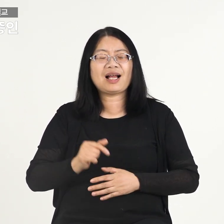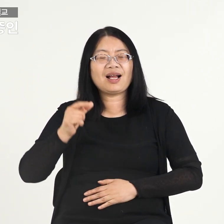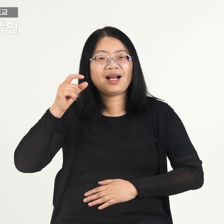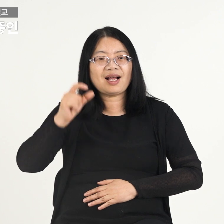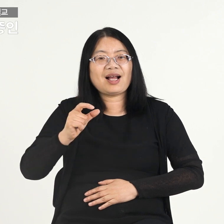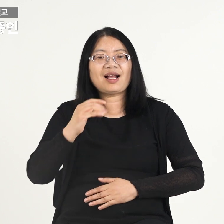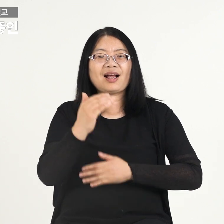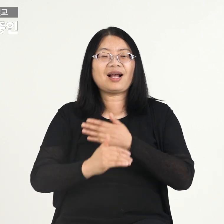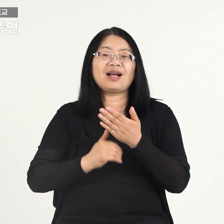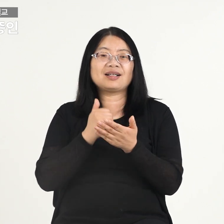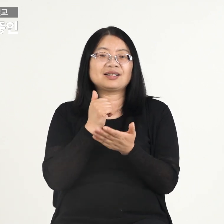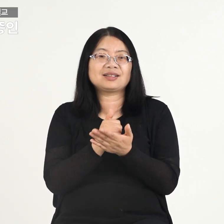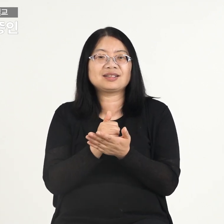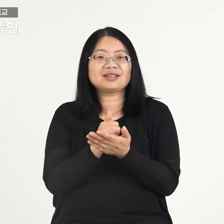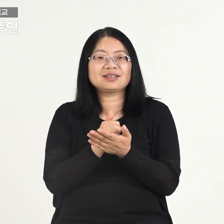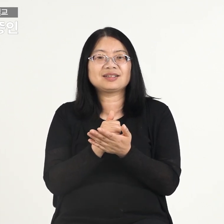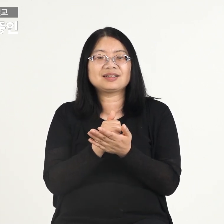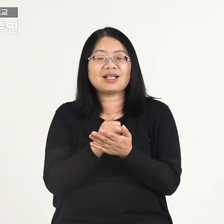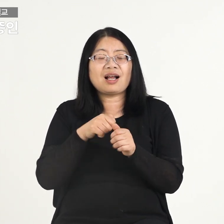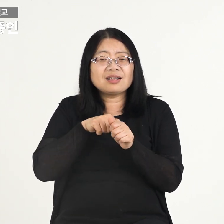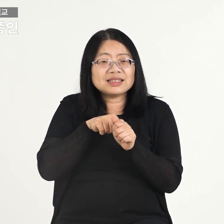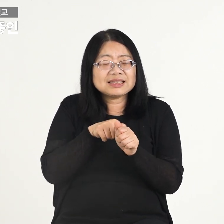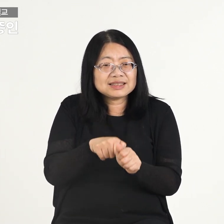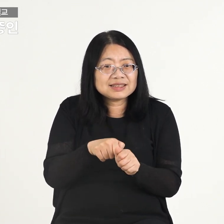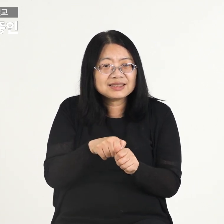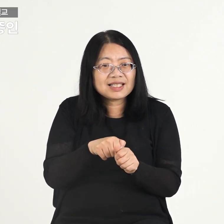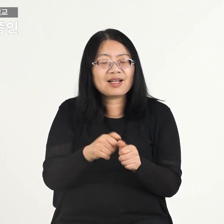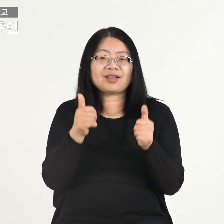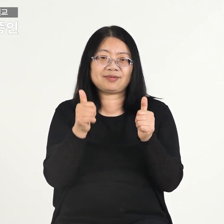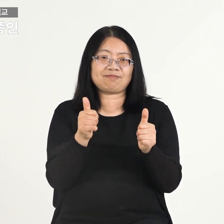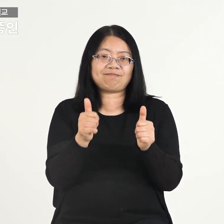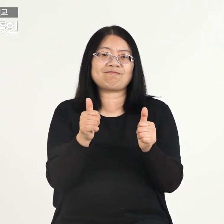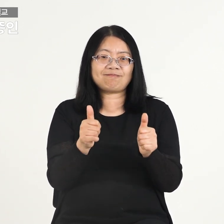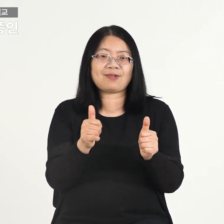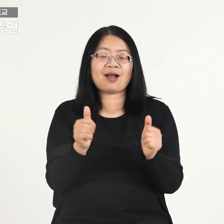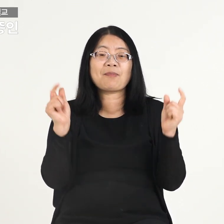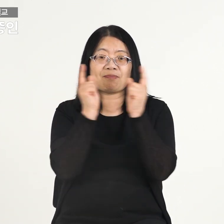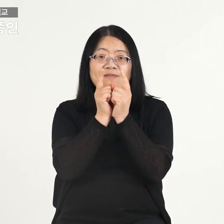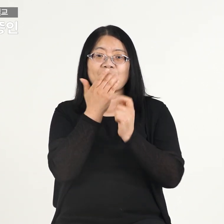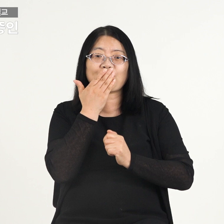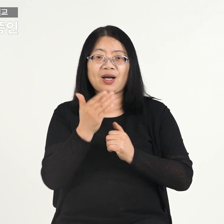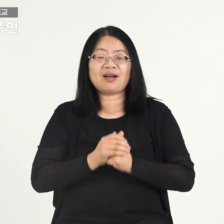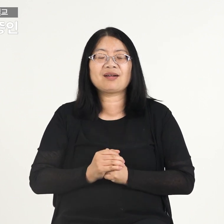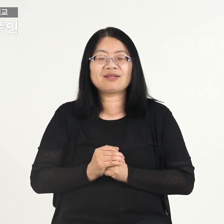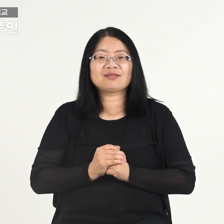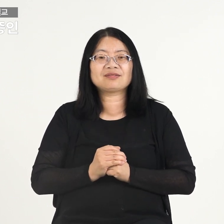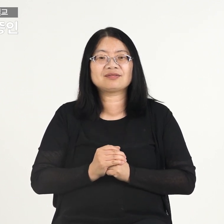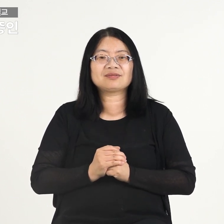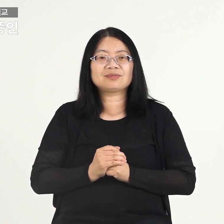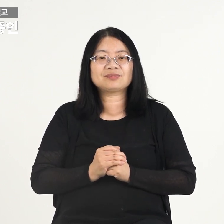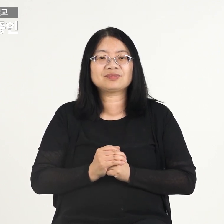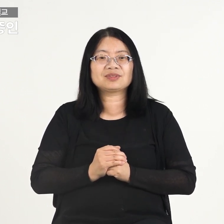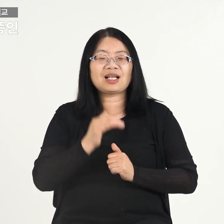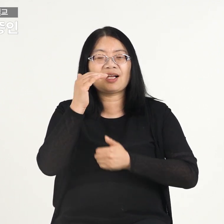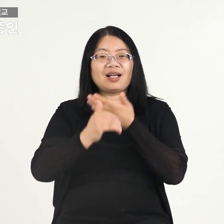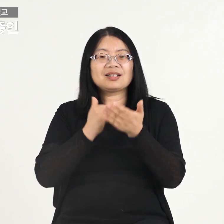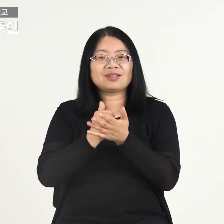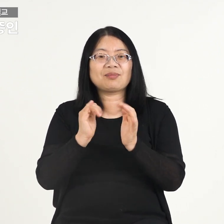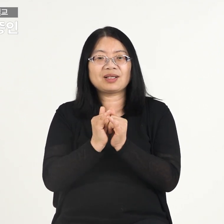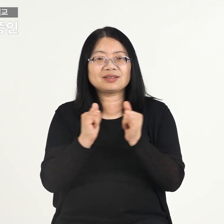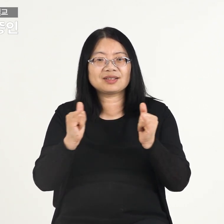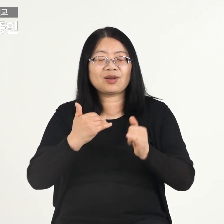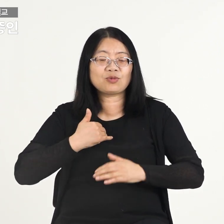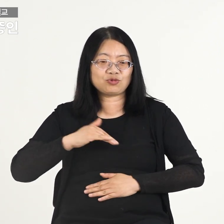강력한 하나님의 징계와 심판 아래 놓이게 될 것이다. 그러면 하나님의